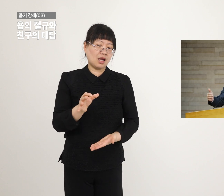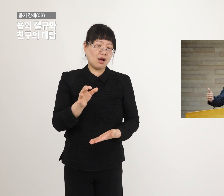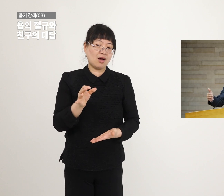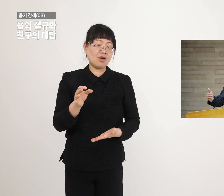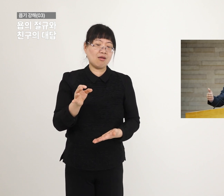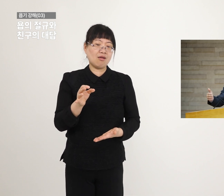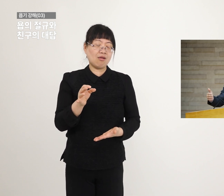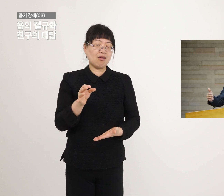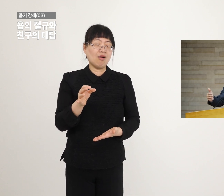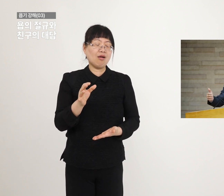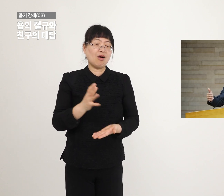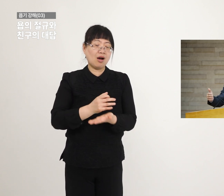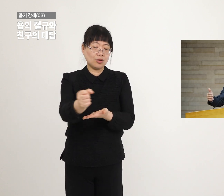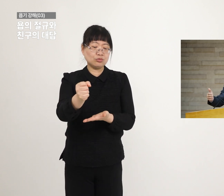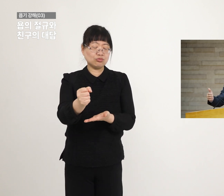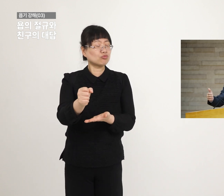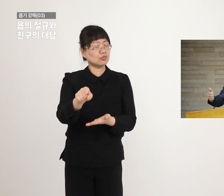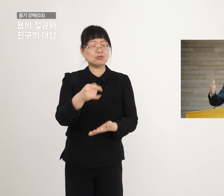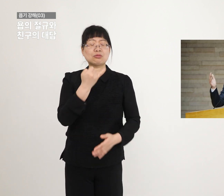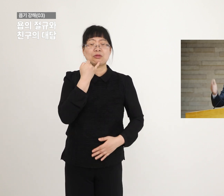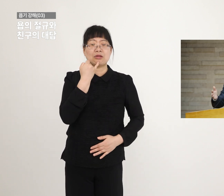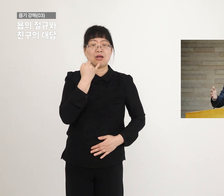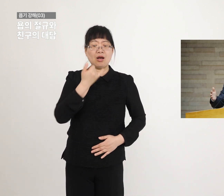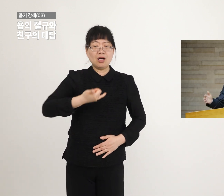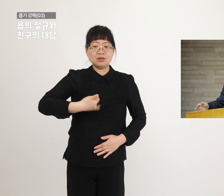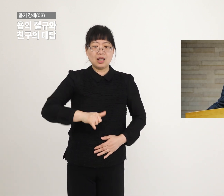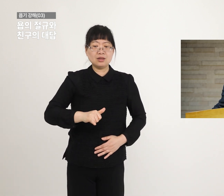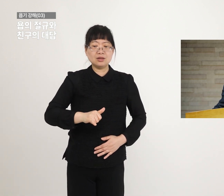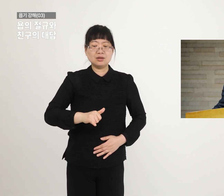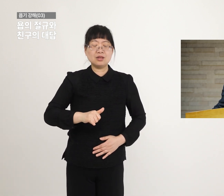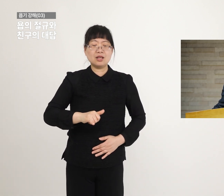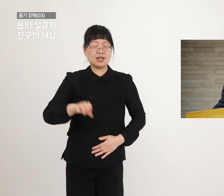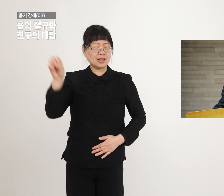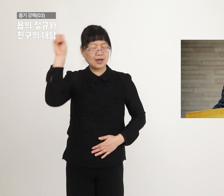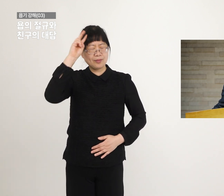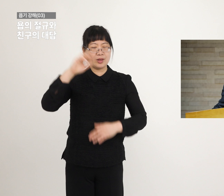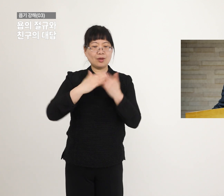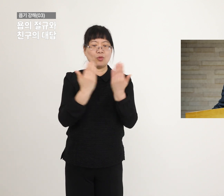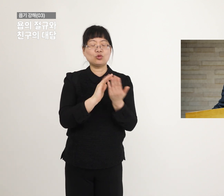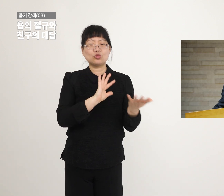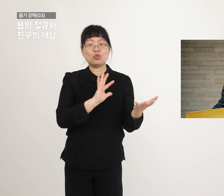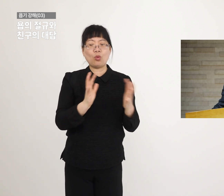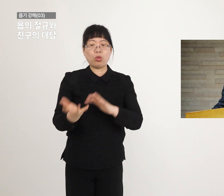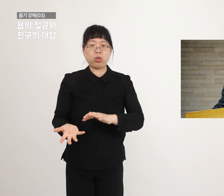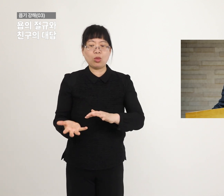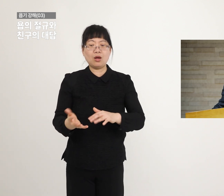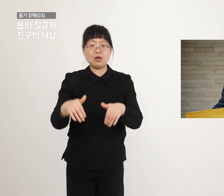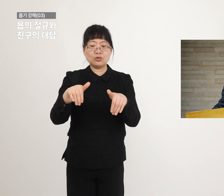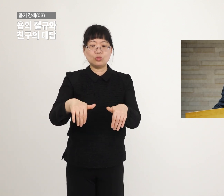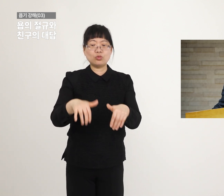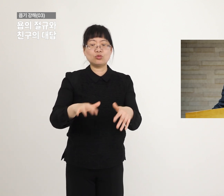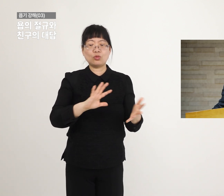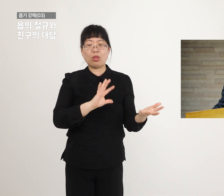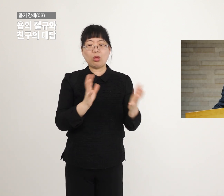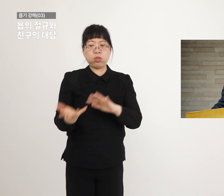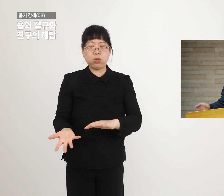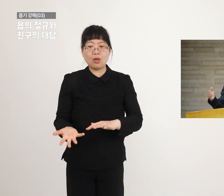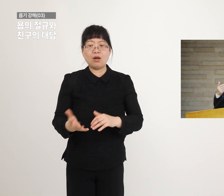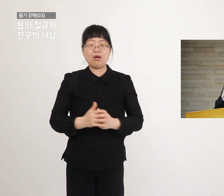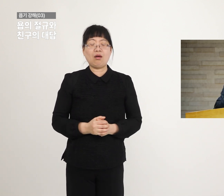그것도 견디겠는데 자식들이 한꺼번에 다 죽어요. 종들도 죽어요.